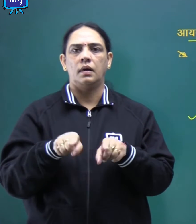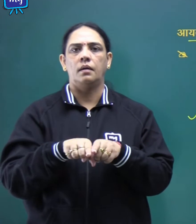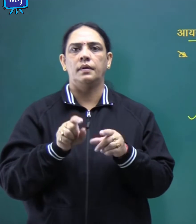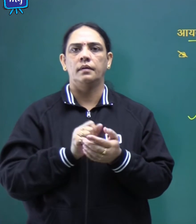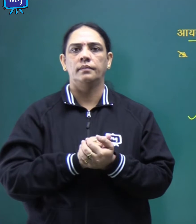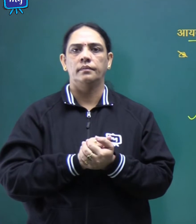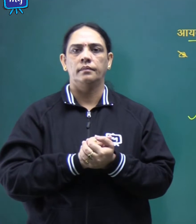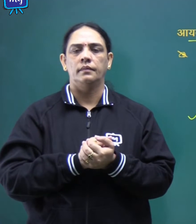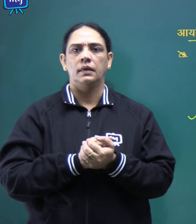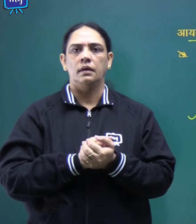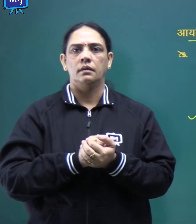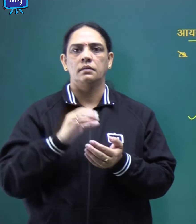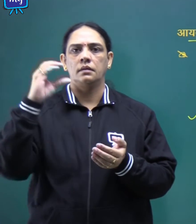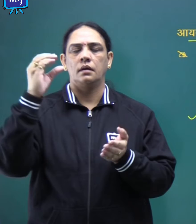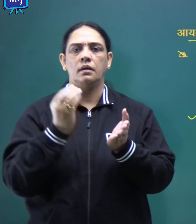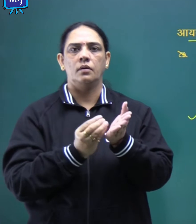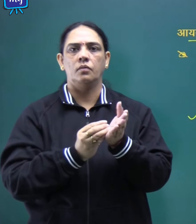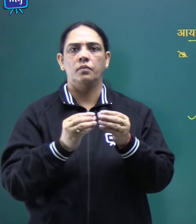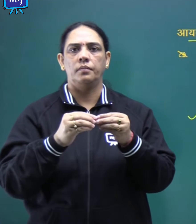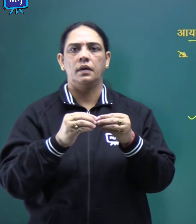बराबर घन में